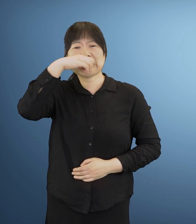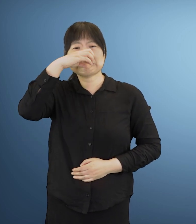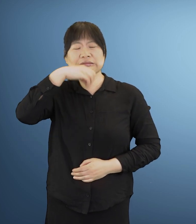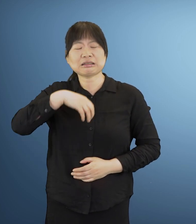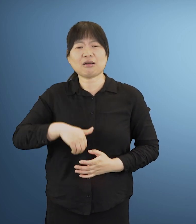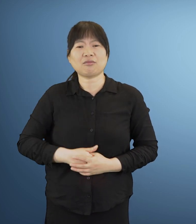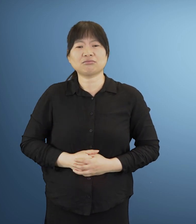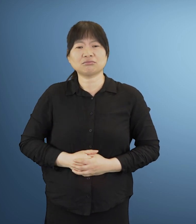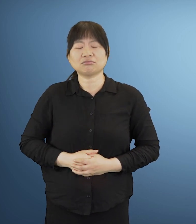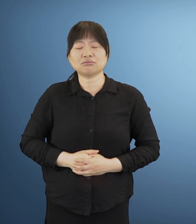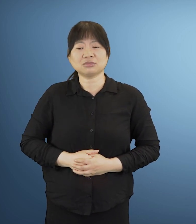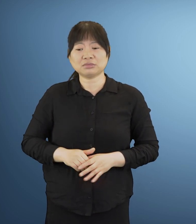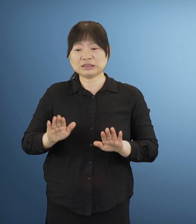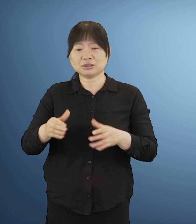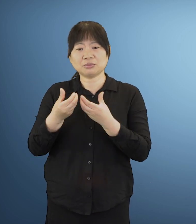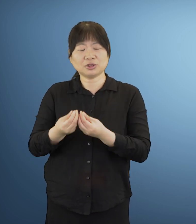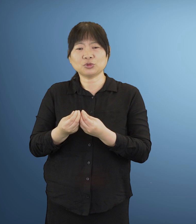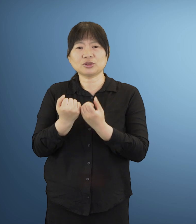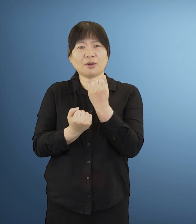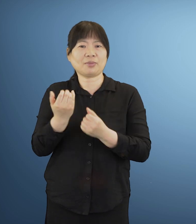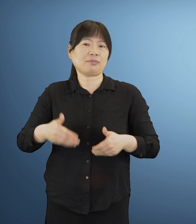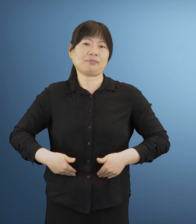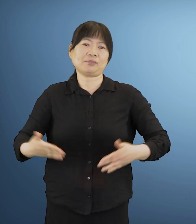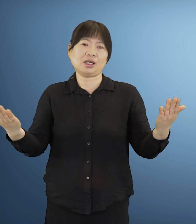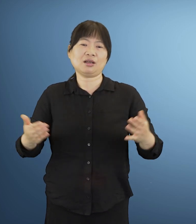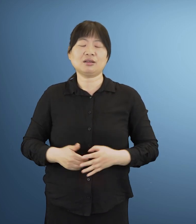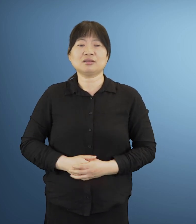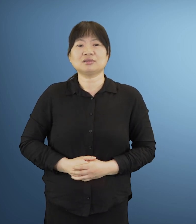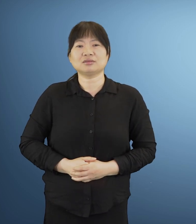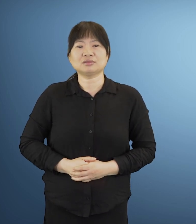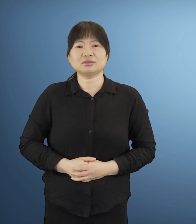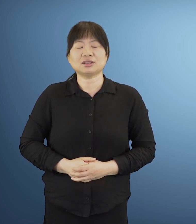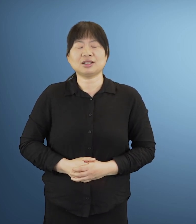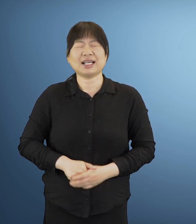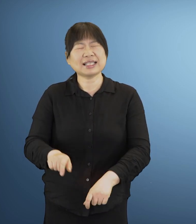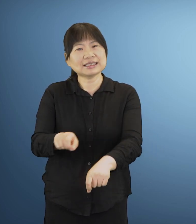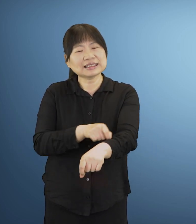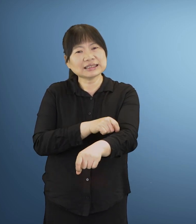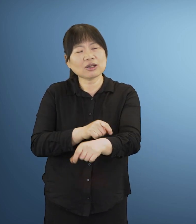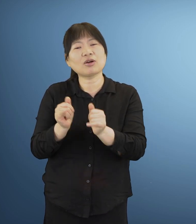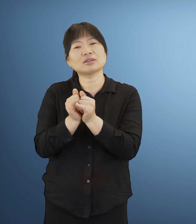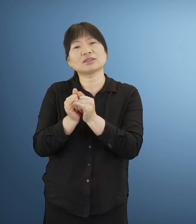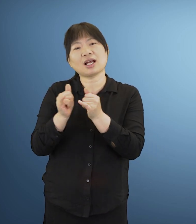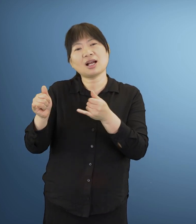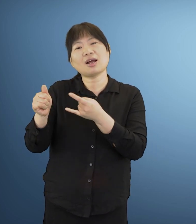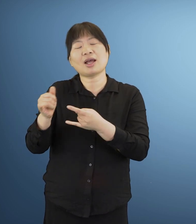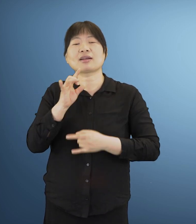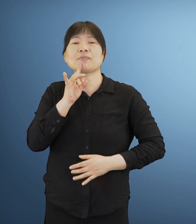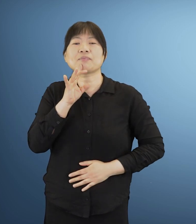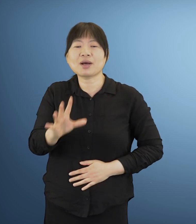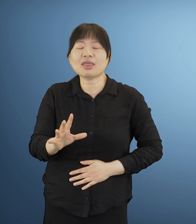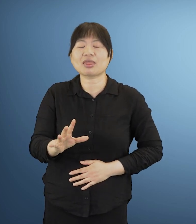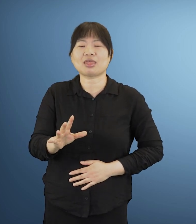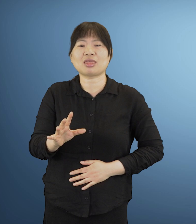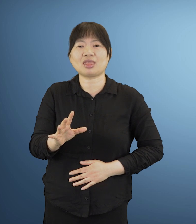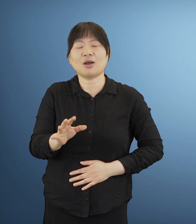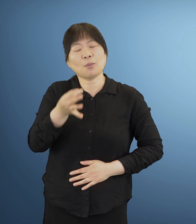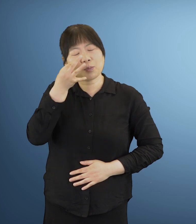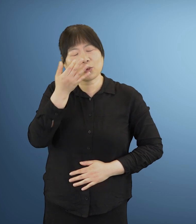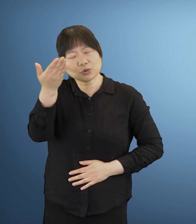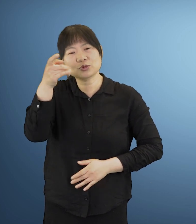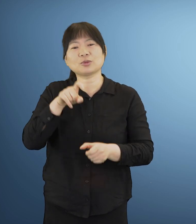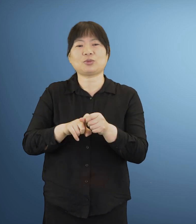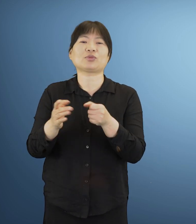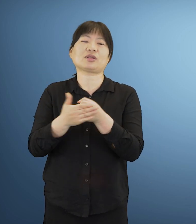이런 방식으로 얘기할 필요가 없죠. 또 하나는 특정한 사람들에게만 열어주기 위한